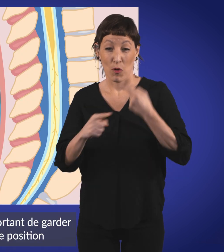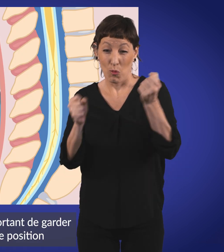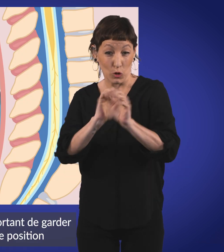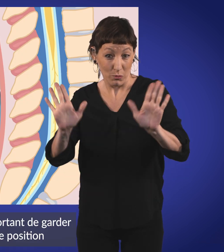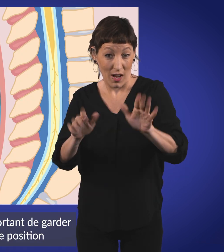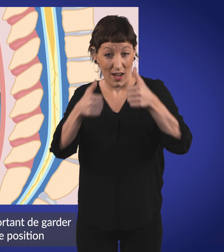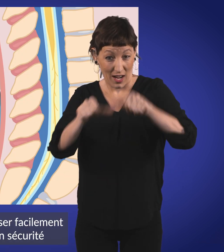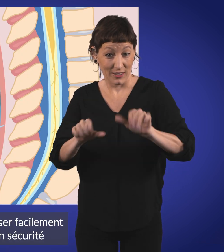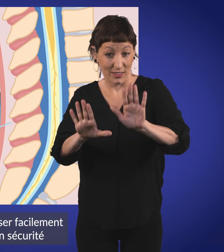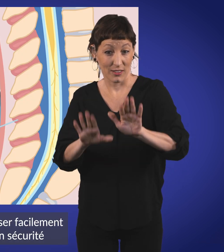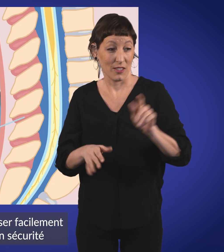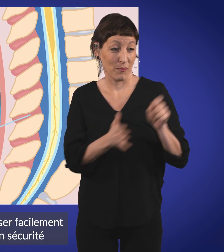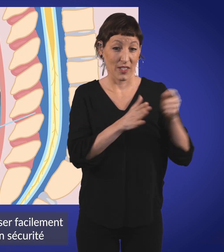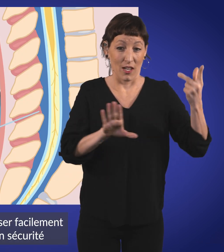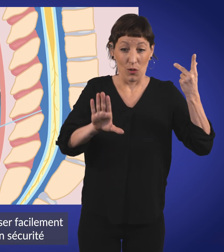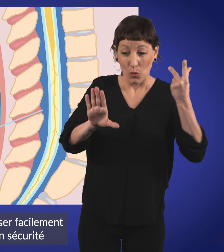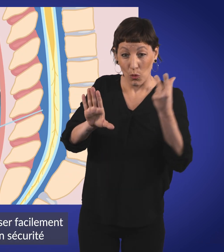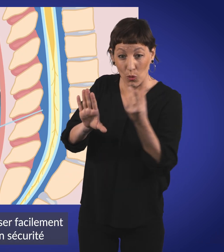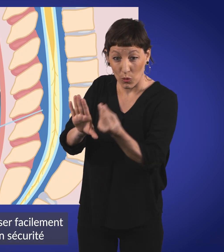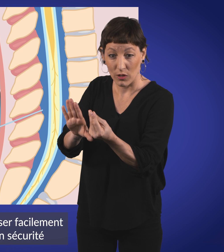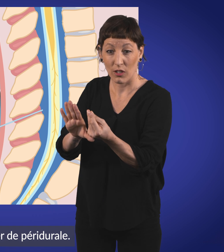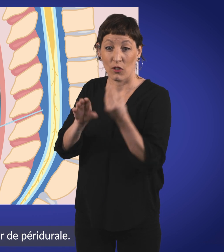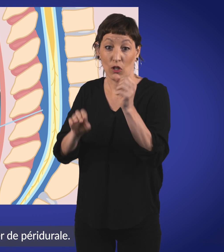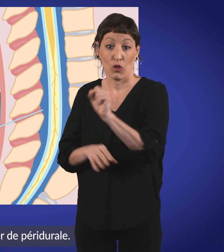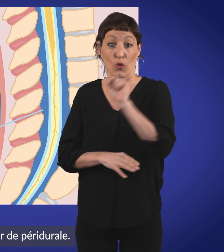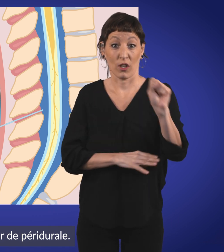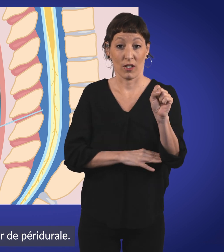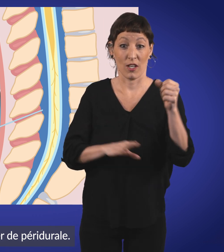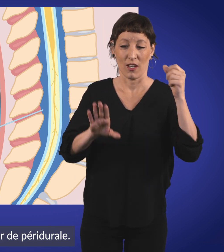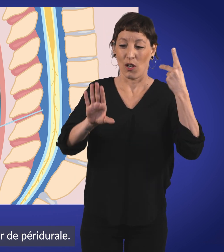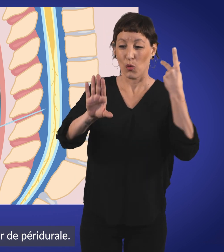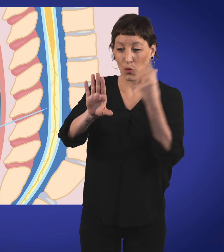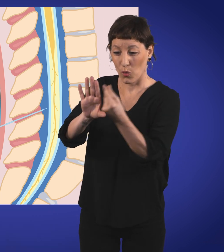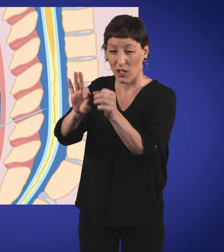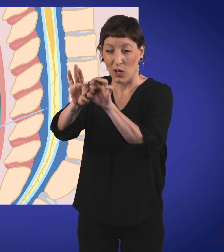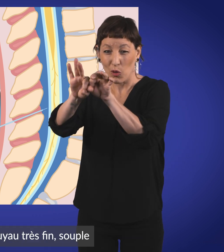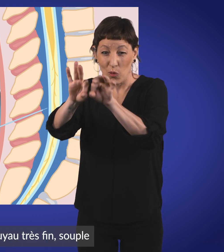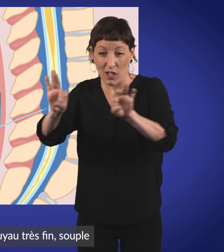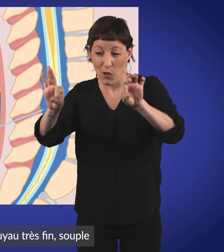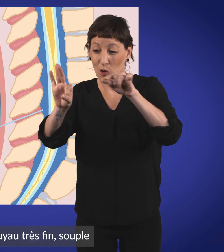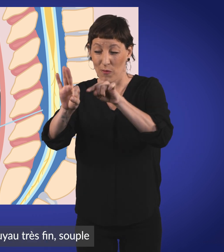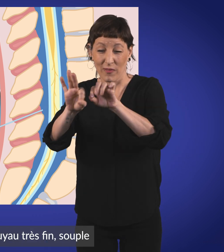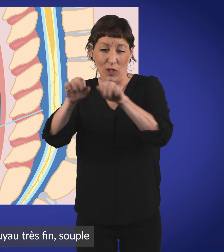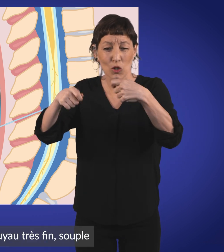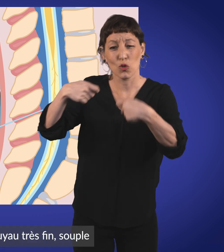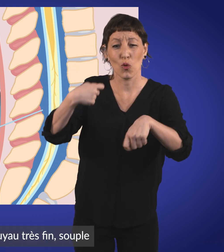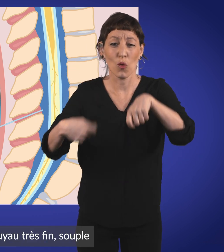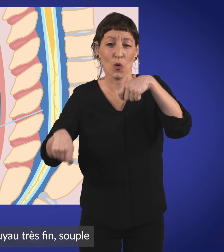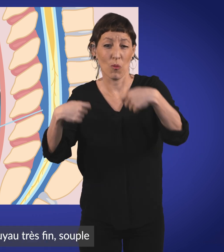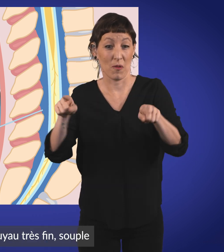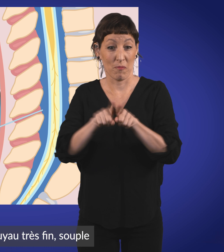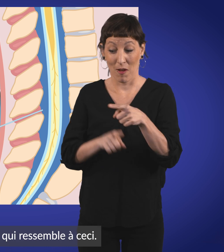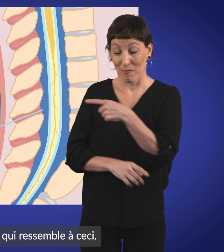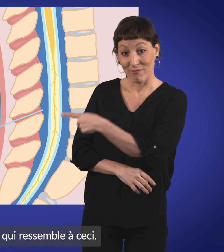de garder cette position pour poser facilement et en sécurité le cathéter de péridurale. Il s'agit d'un tuyau très